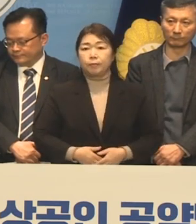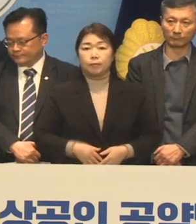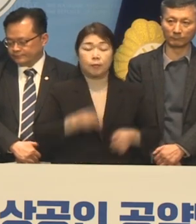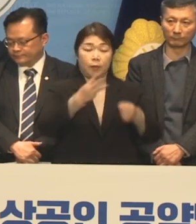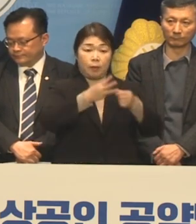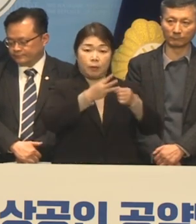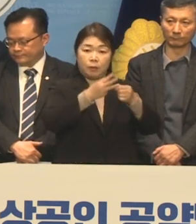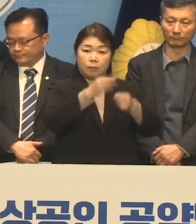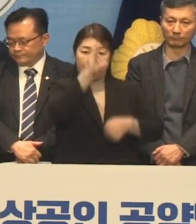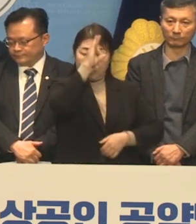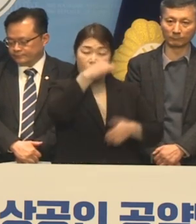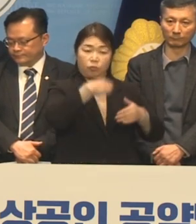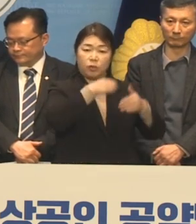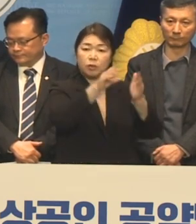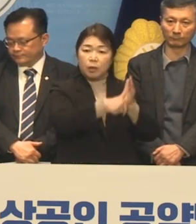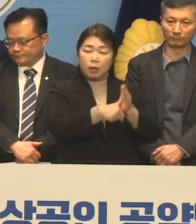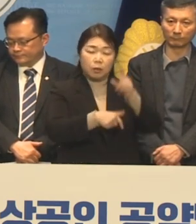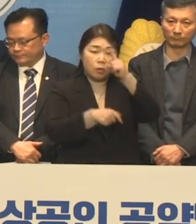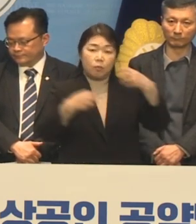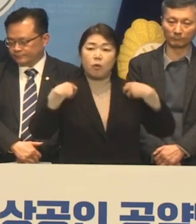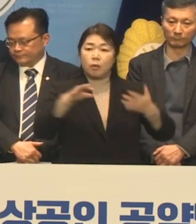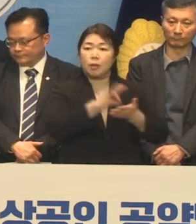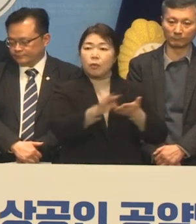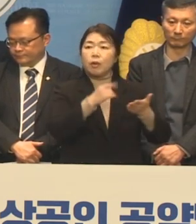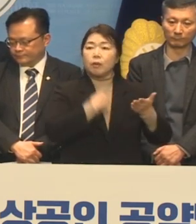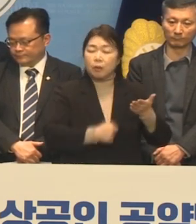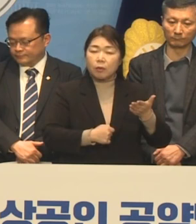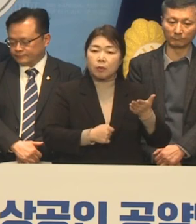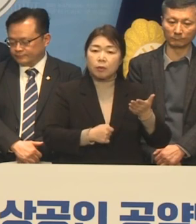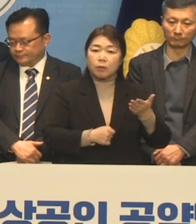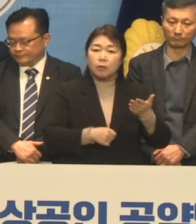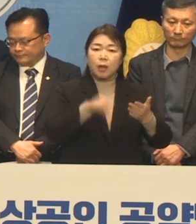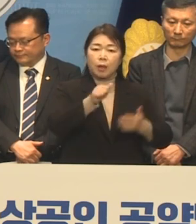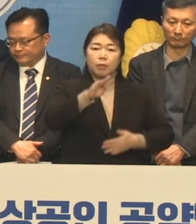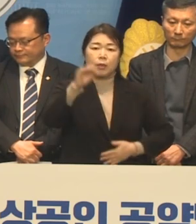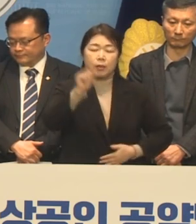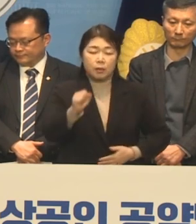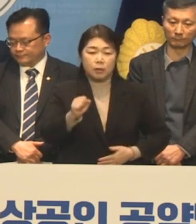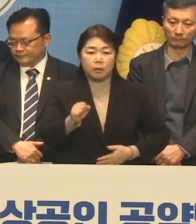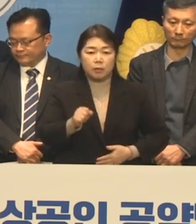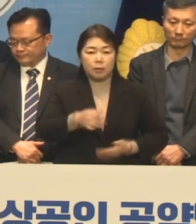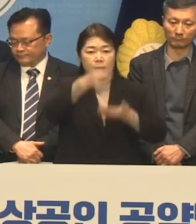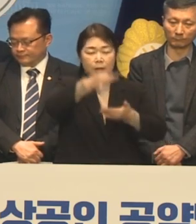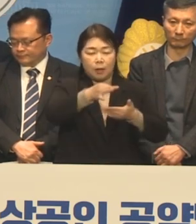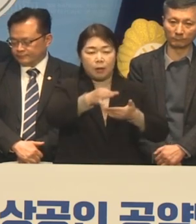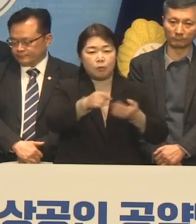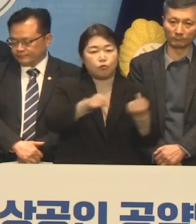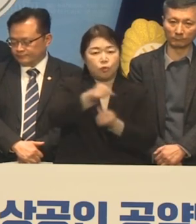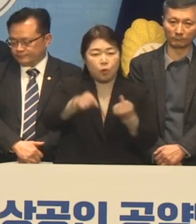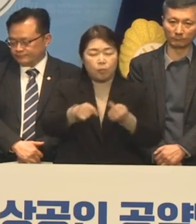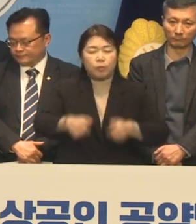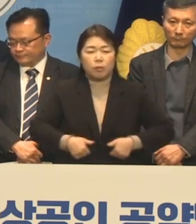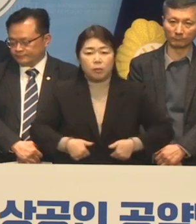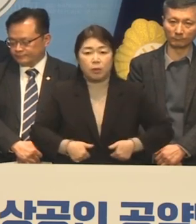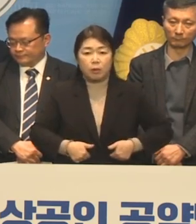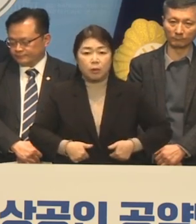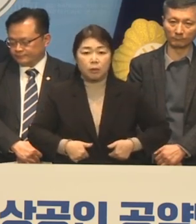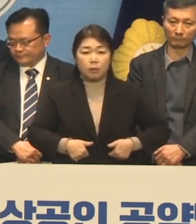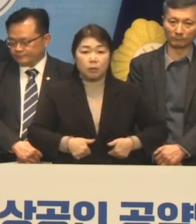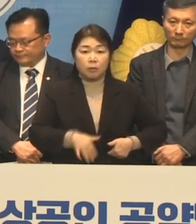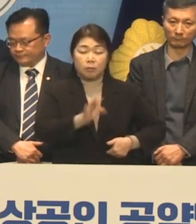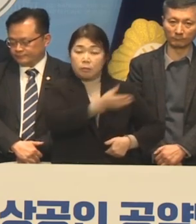시 정부가 활용했던 자산유동화 증권 ABS를 활용할 필요가 있습니다. 우량 대출